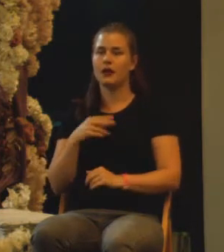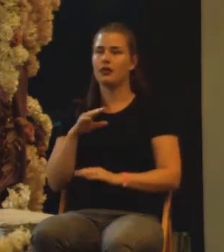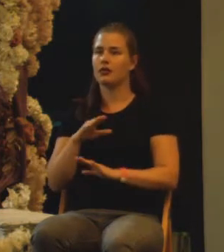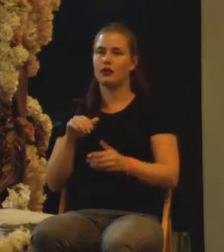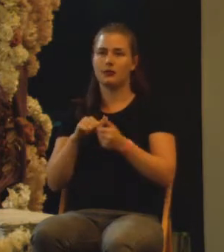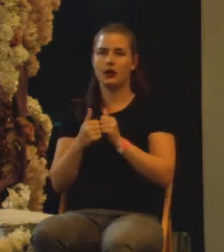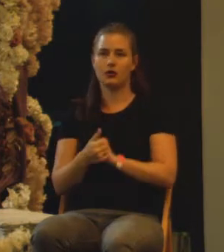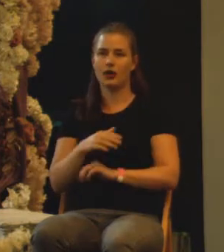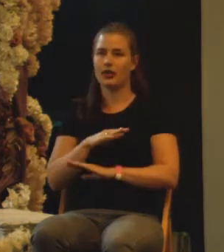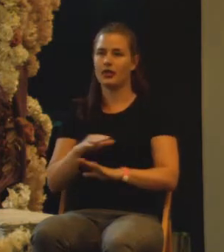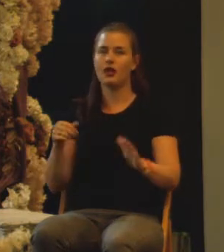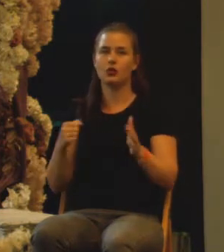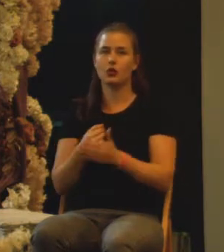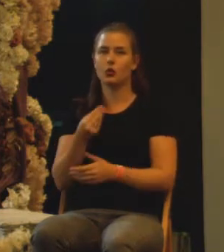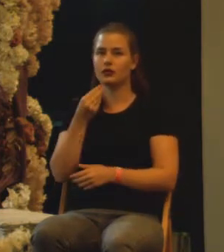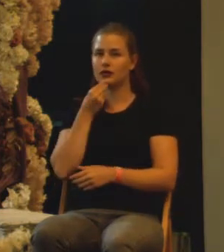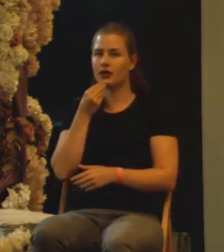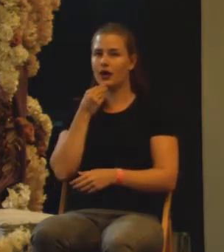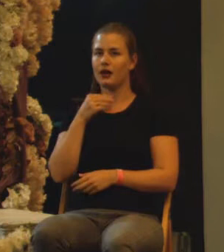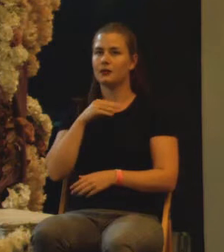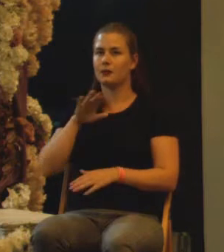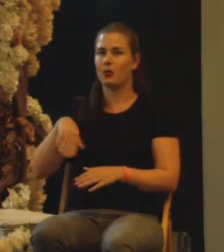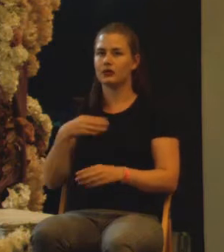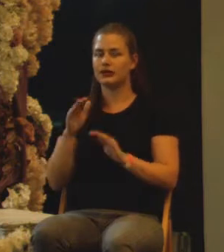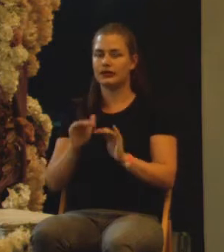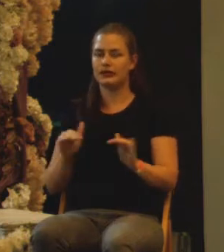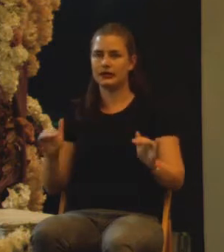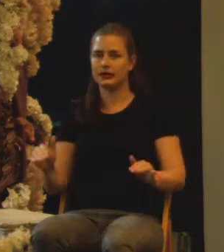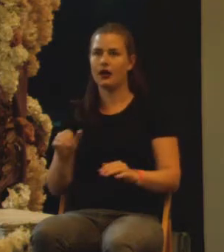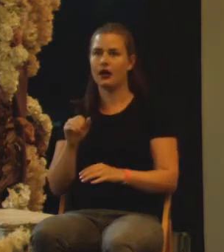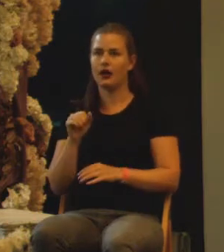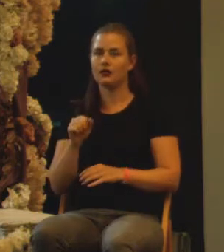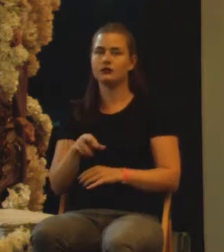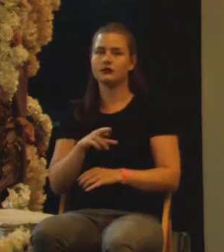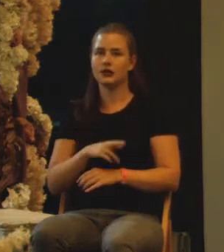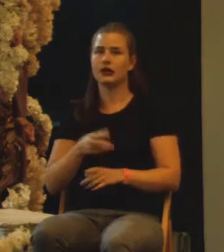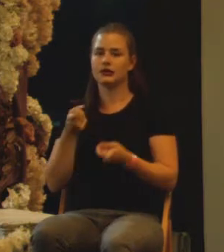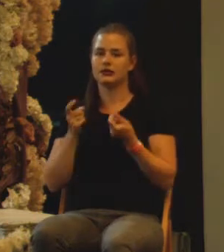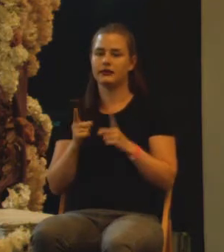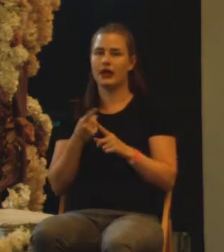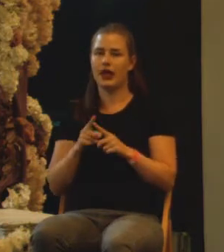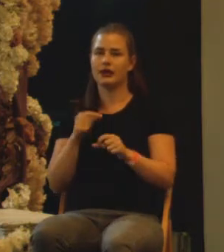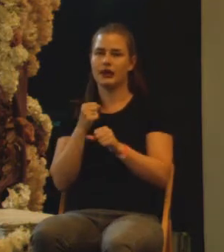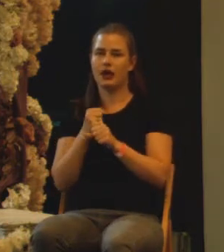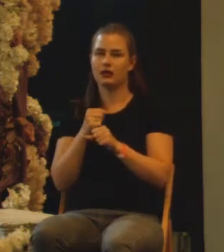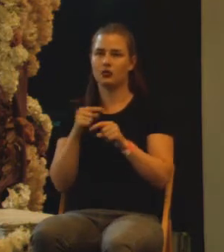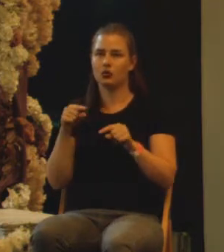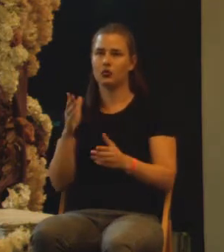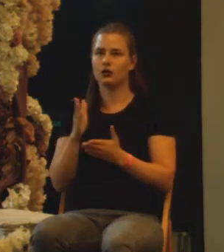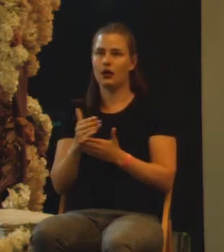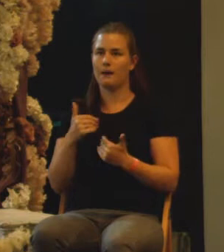Не наоборот, не доедать за ними, не подъедать за ними, Я действительно это делаю. Тут есть мой муж,